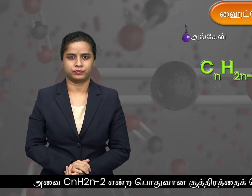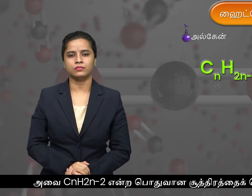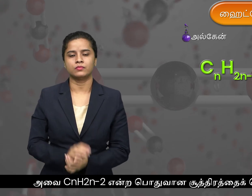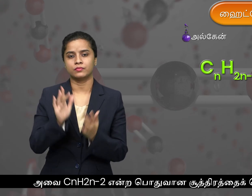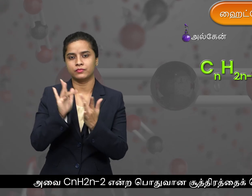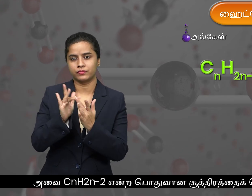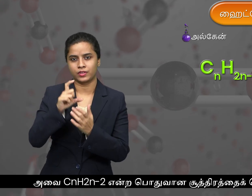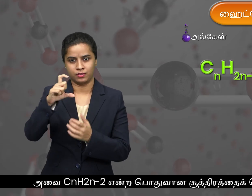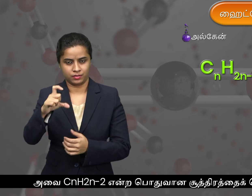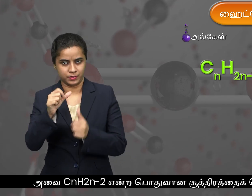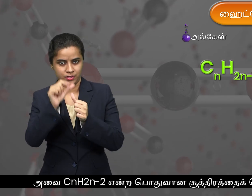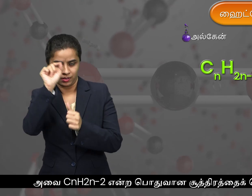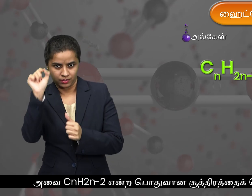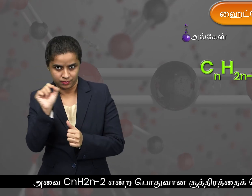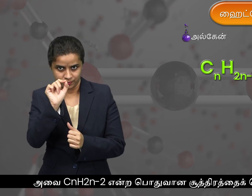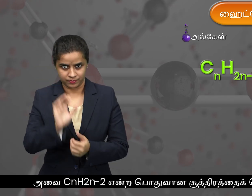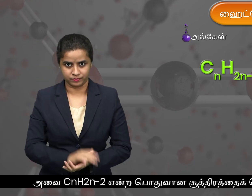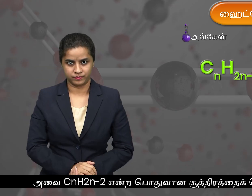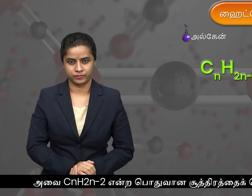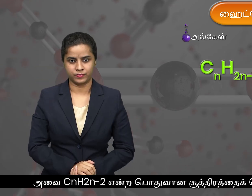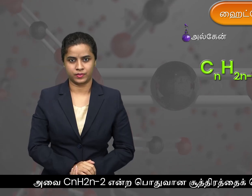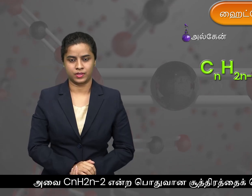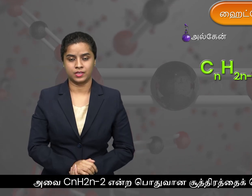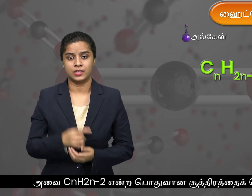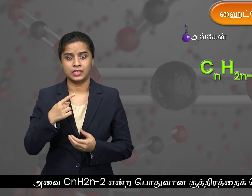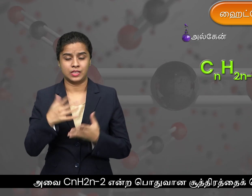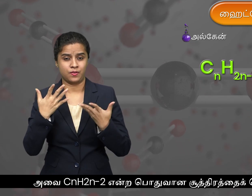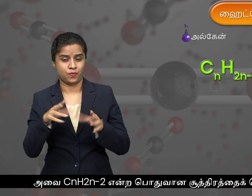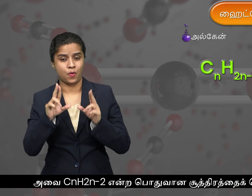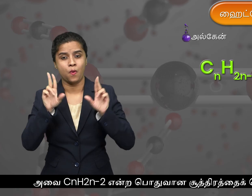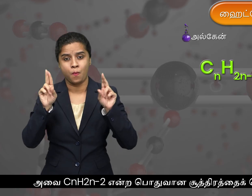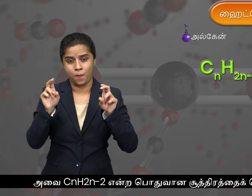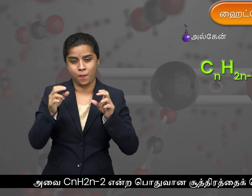CnH2n2 என்ற பொதுவான சூத்திரத்தை கொண்டுள்ளன.